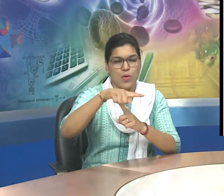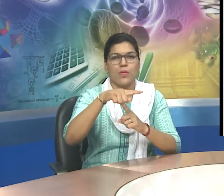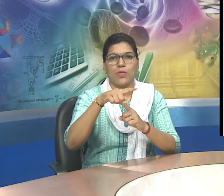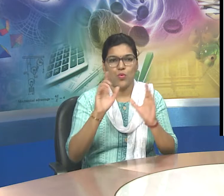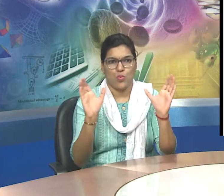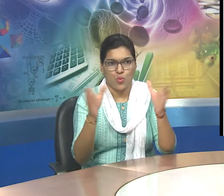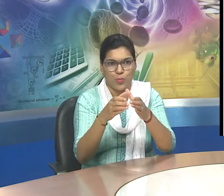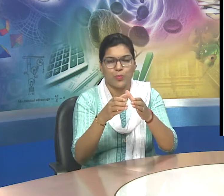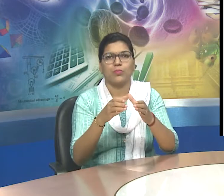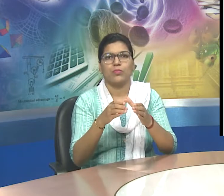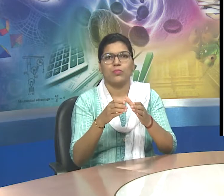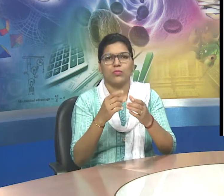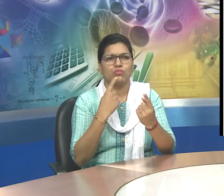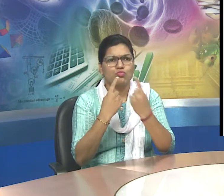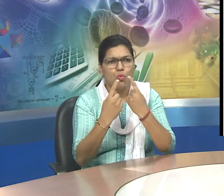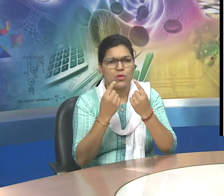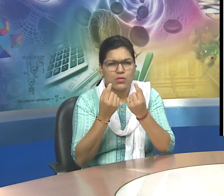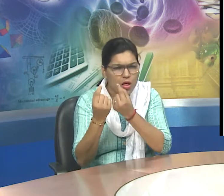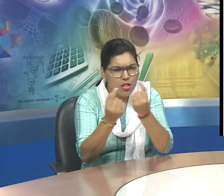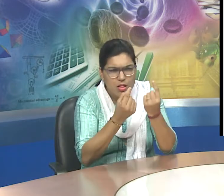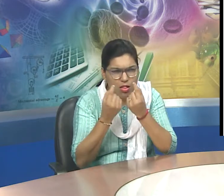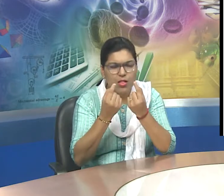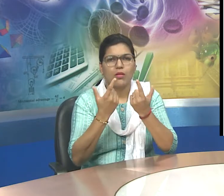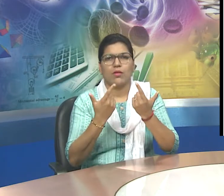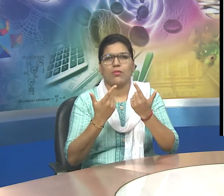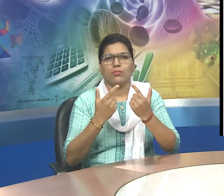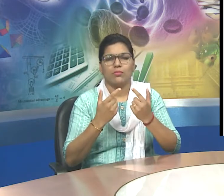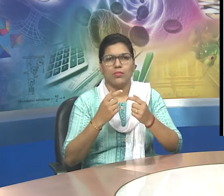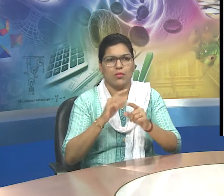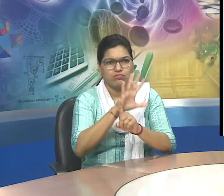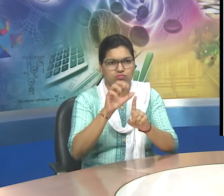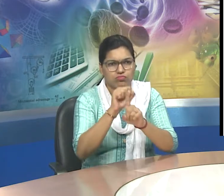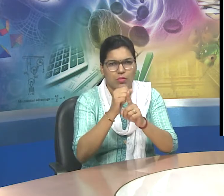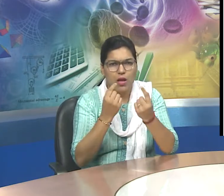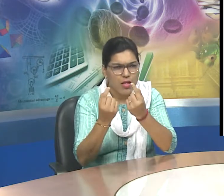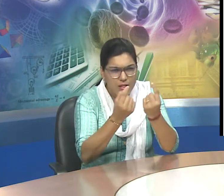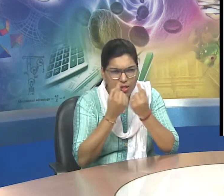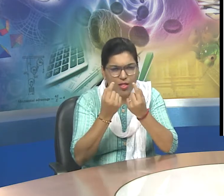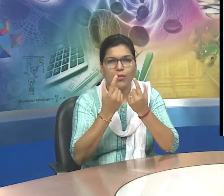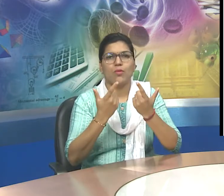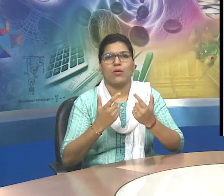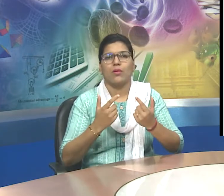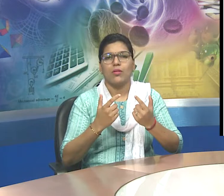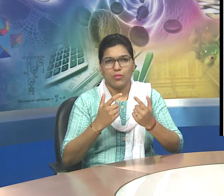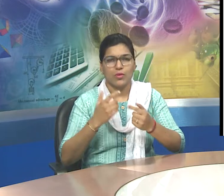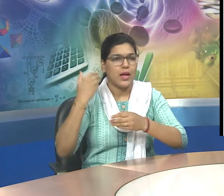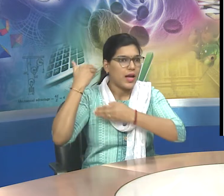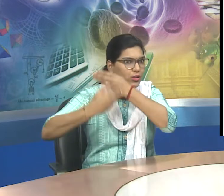एक कम्युनिटी अर्थात समुदाय में जो लोग हैं उनमें कुछ समानताएं होती हैं,